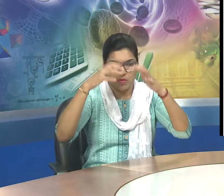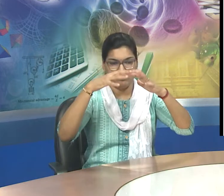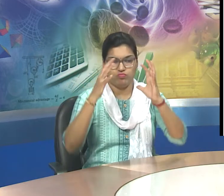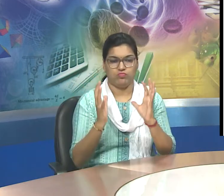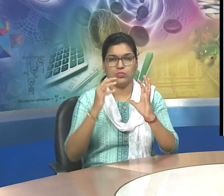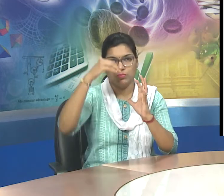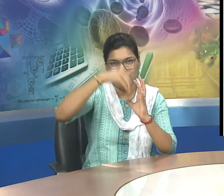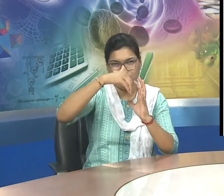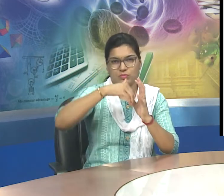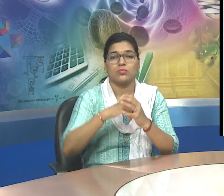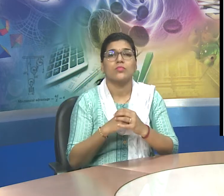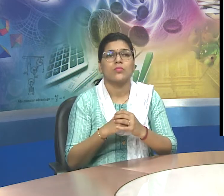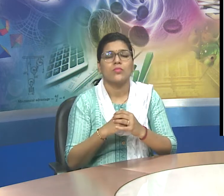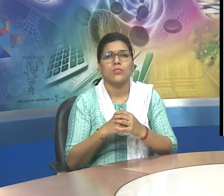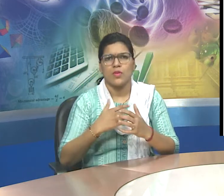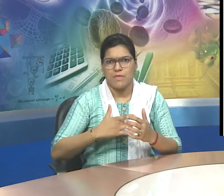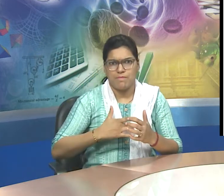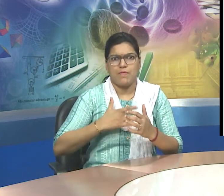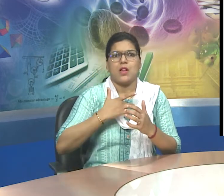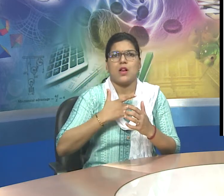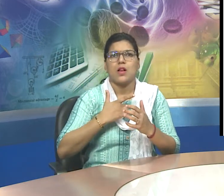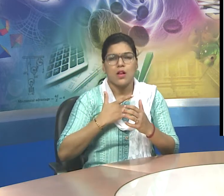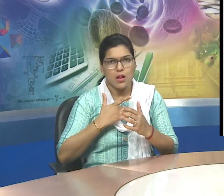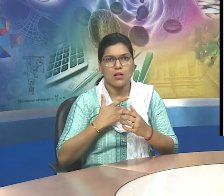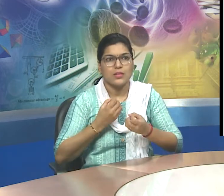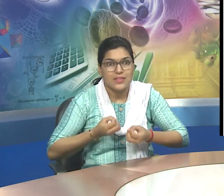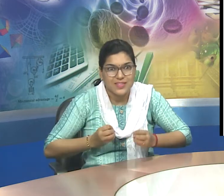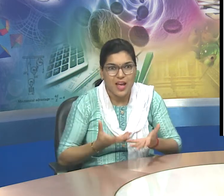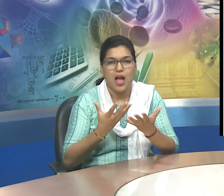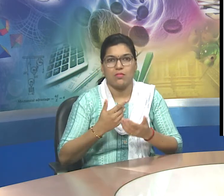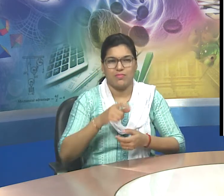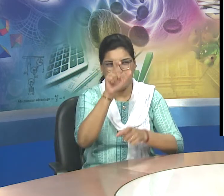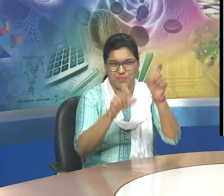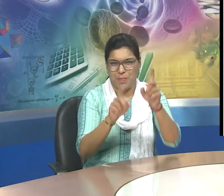यह शब्द है साइकोलॉजिकल। ये मन के विज्ञान से संबंधित है।